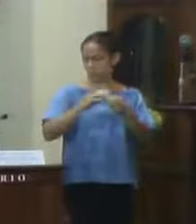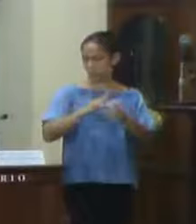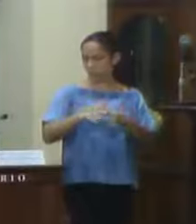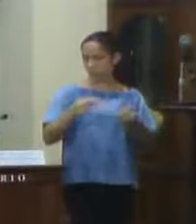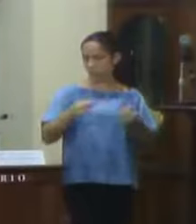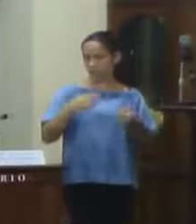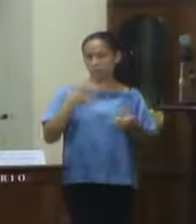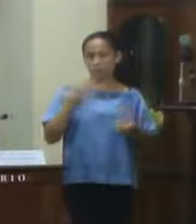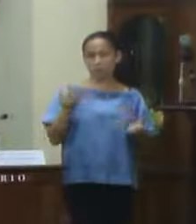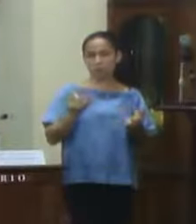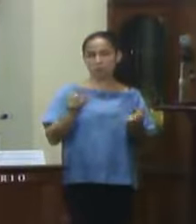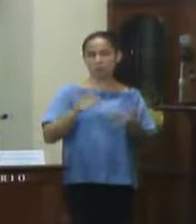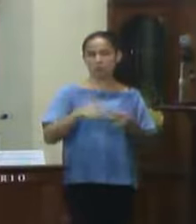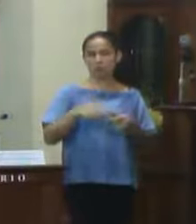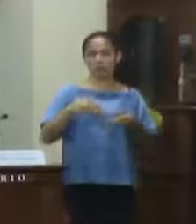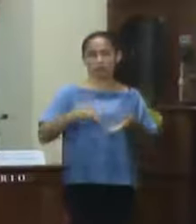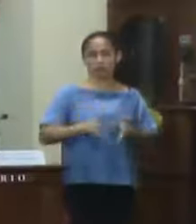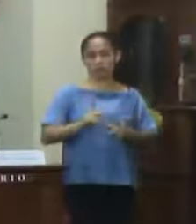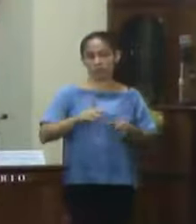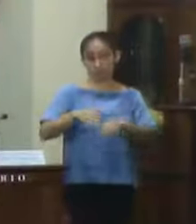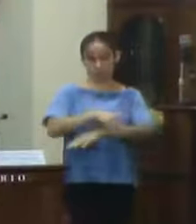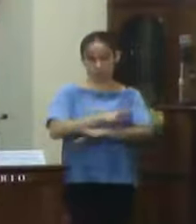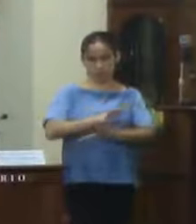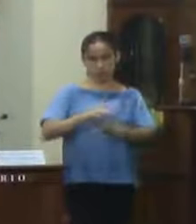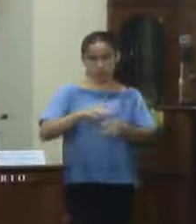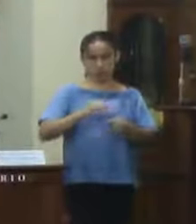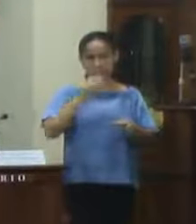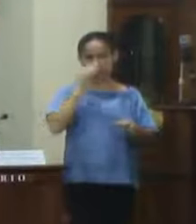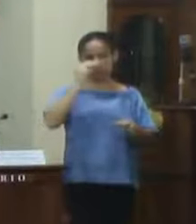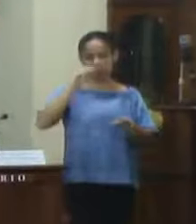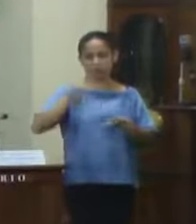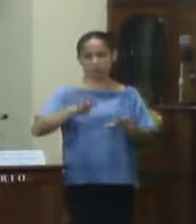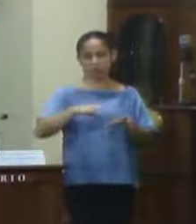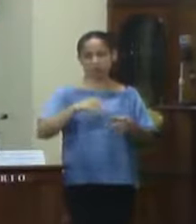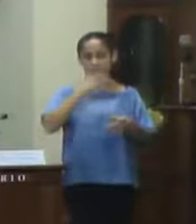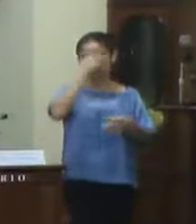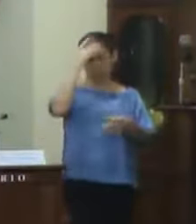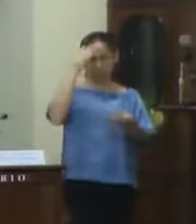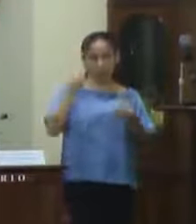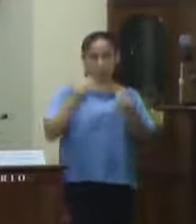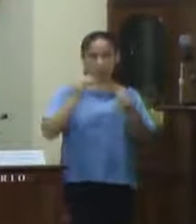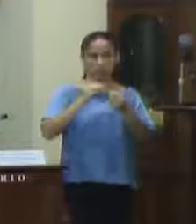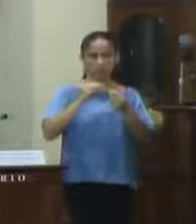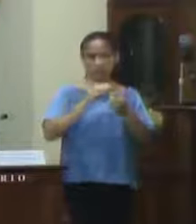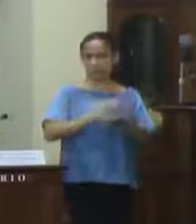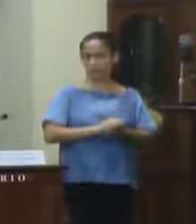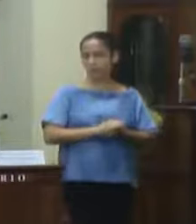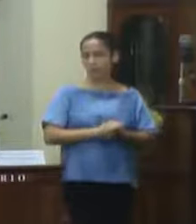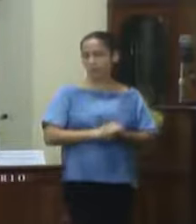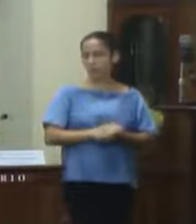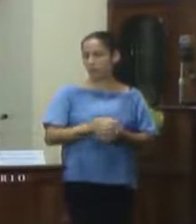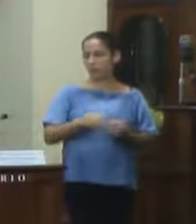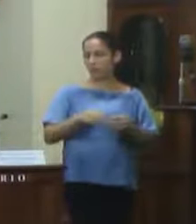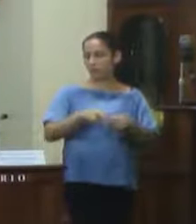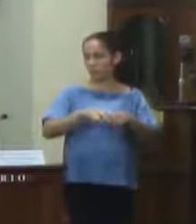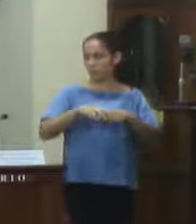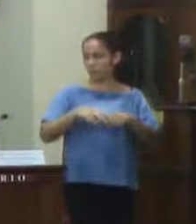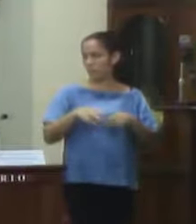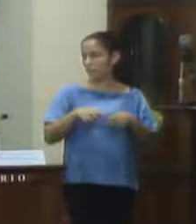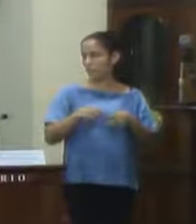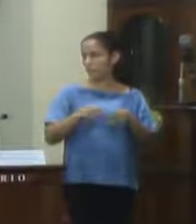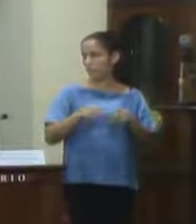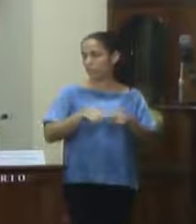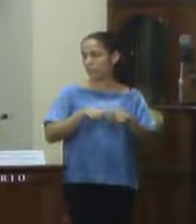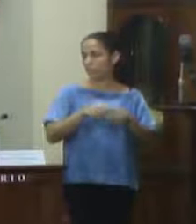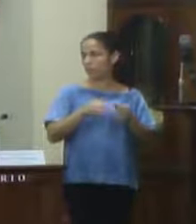dignidade, pois eles não nasceram nas ruas, foram abandonados pela crueldade de alguns seres humanos. Diante do exposto, zelando pelo bem-estar